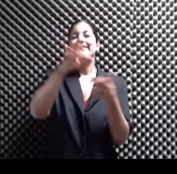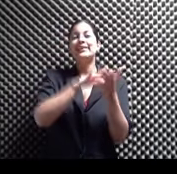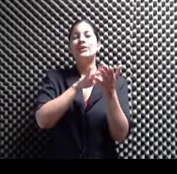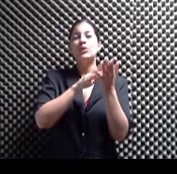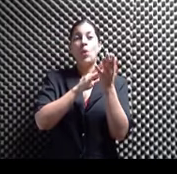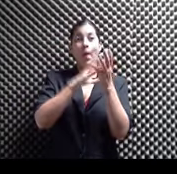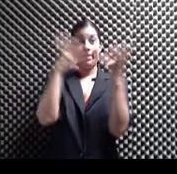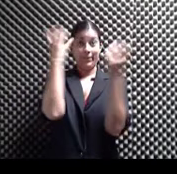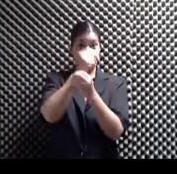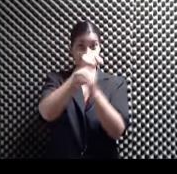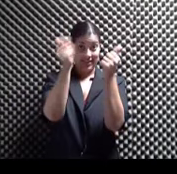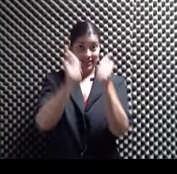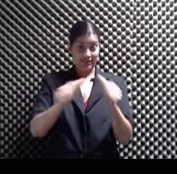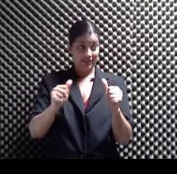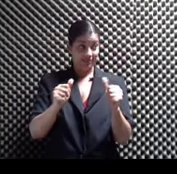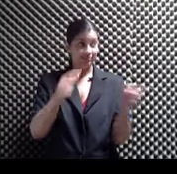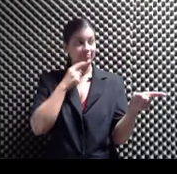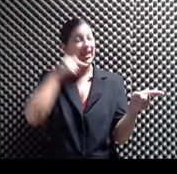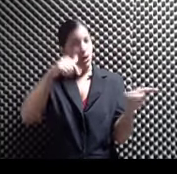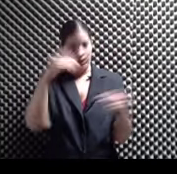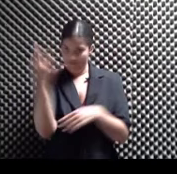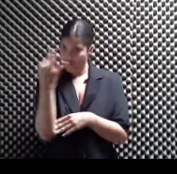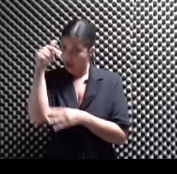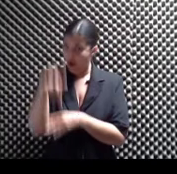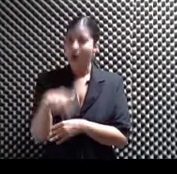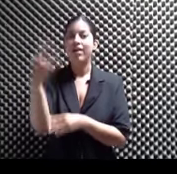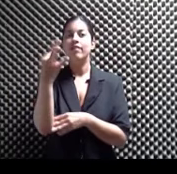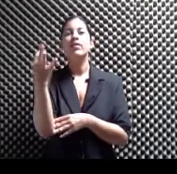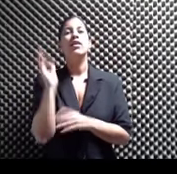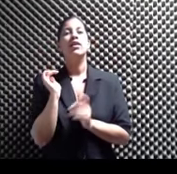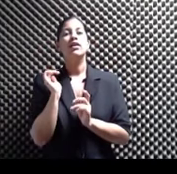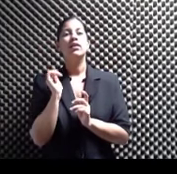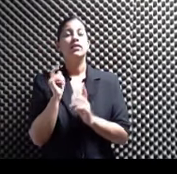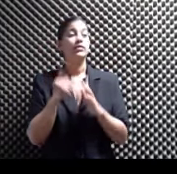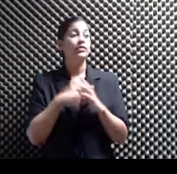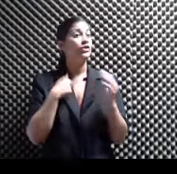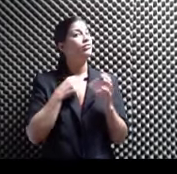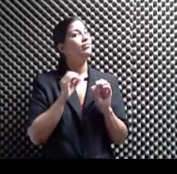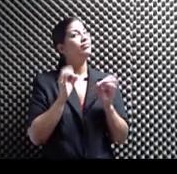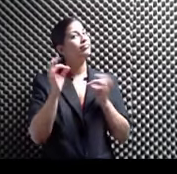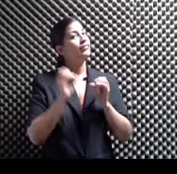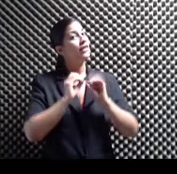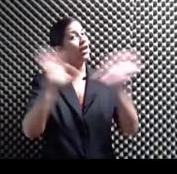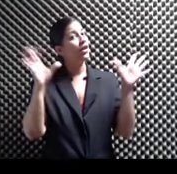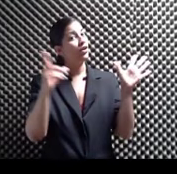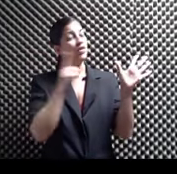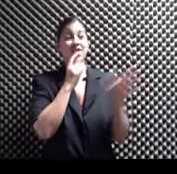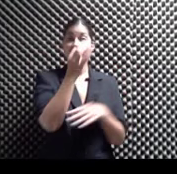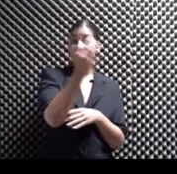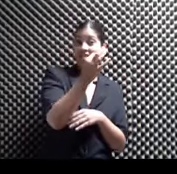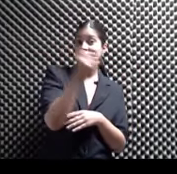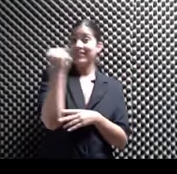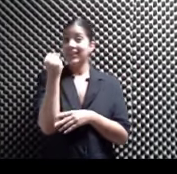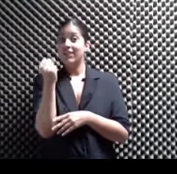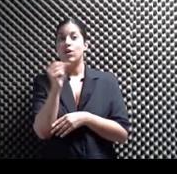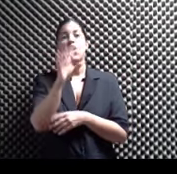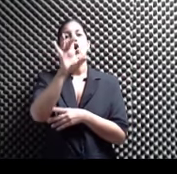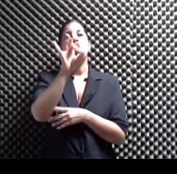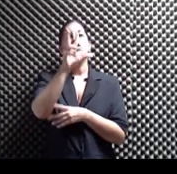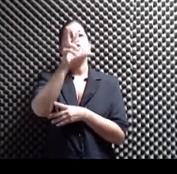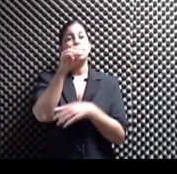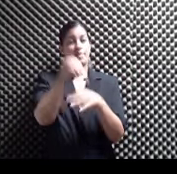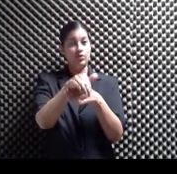Bellas Artes. Correcto. Desde este fin de semana. Correcto, desde este viernes. Las funciones, quiero aclarar que las funciones de viernes y sábado son a las 8:30 de la